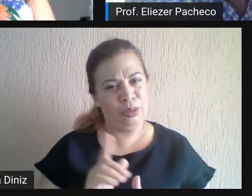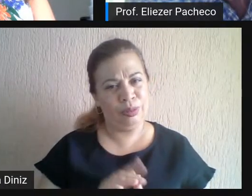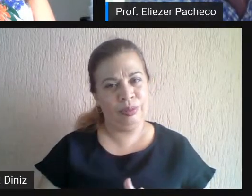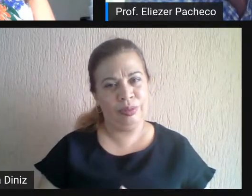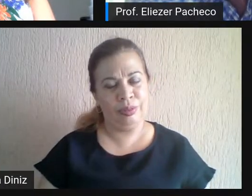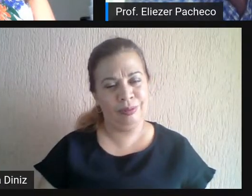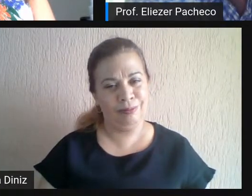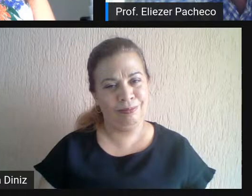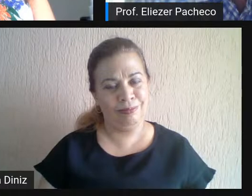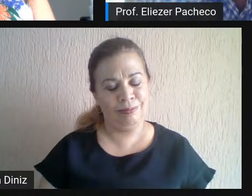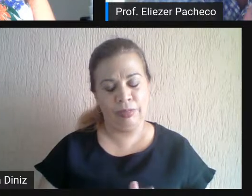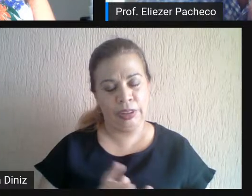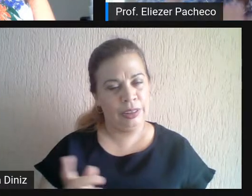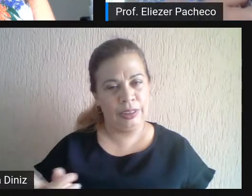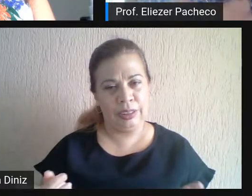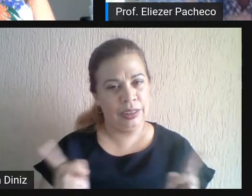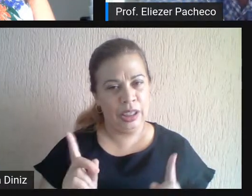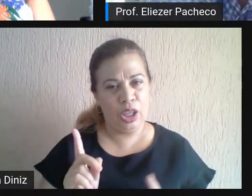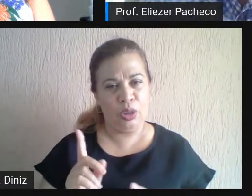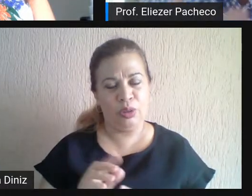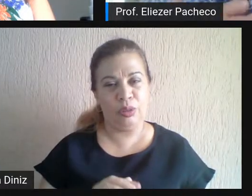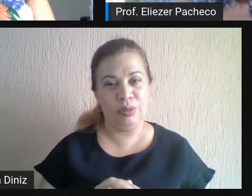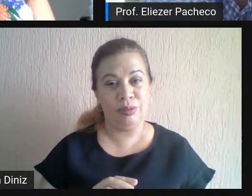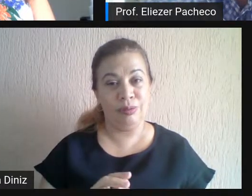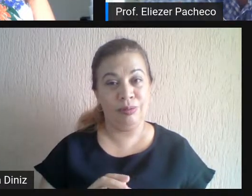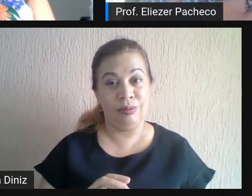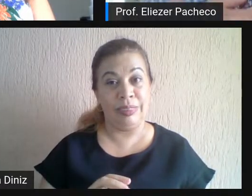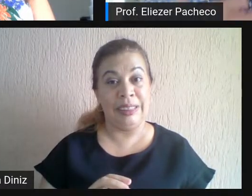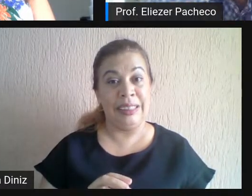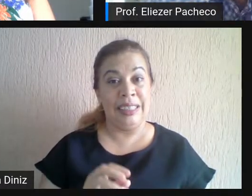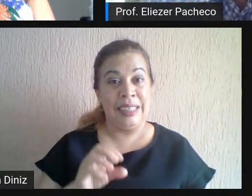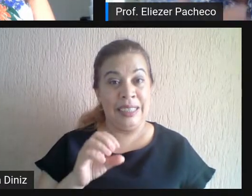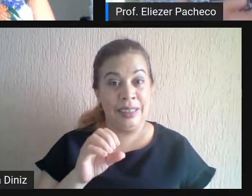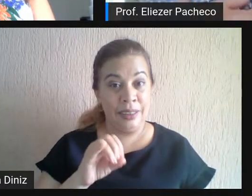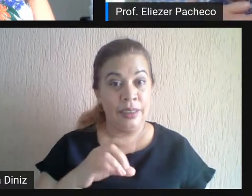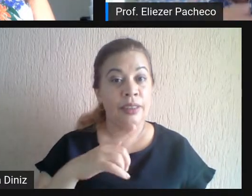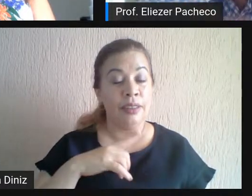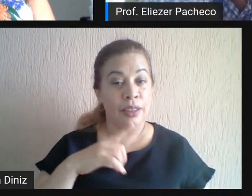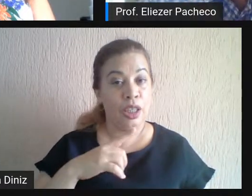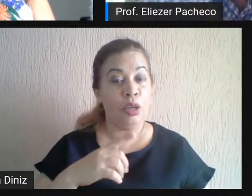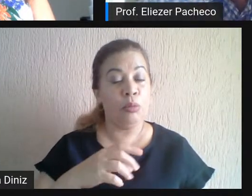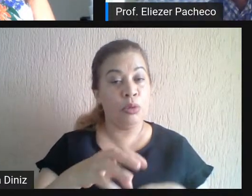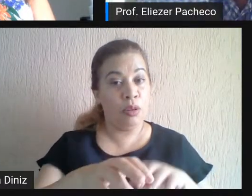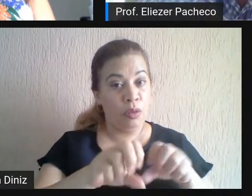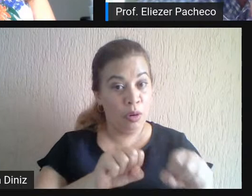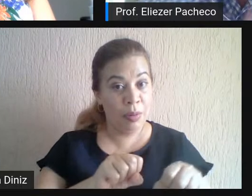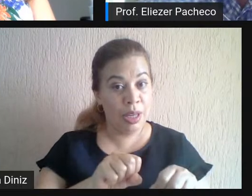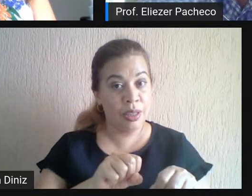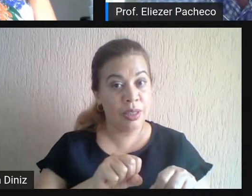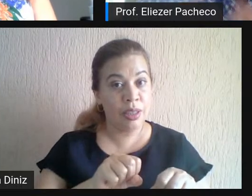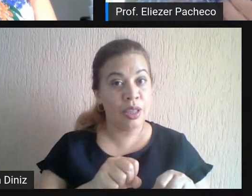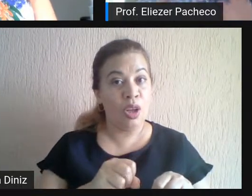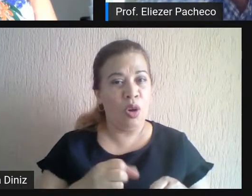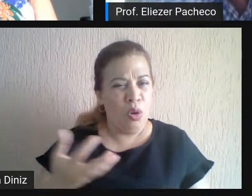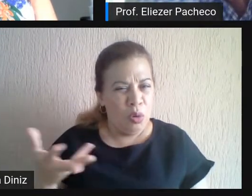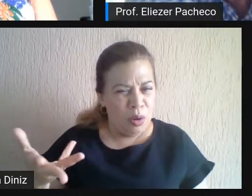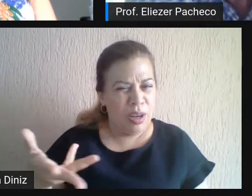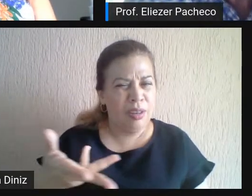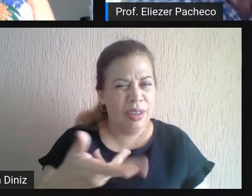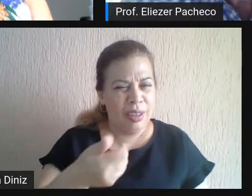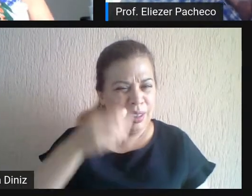Pelo contrário, quanto maior a nossa formação acadêmica, maior a